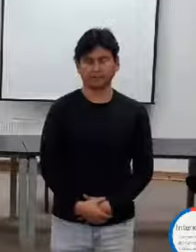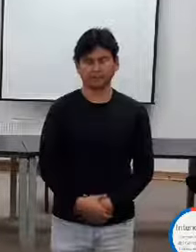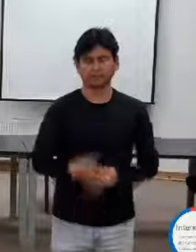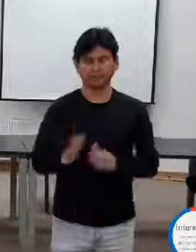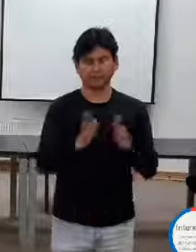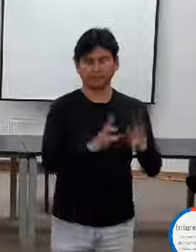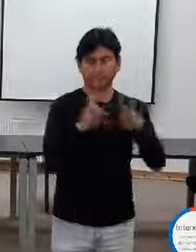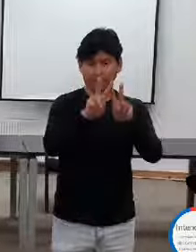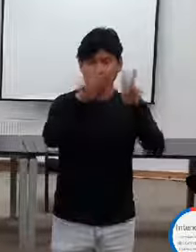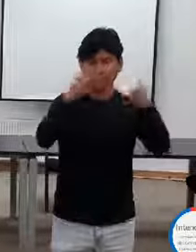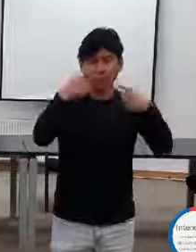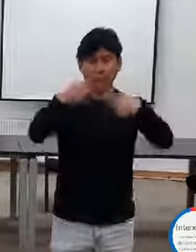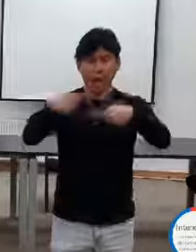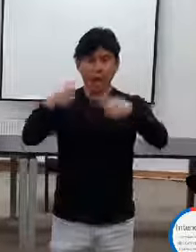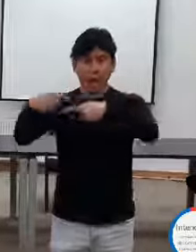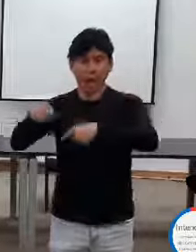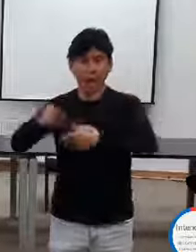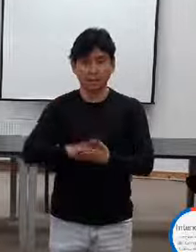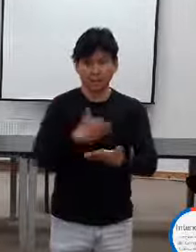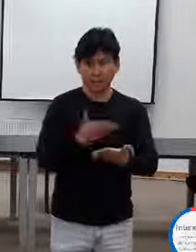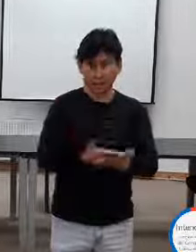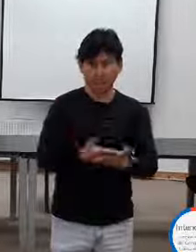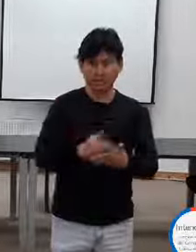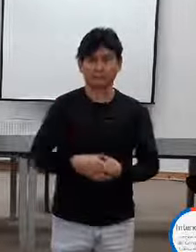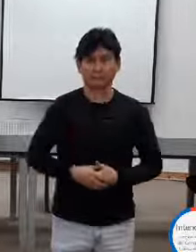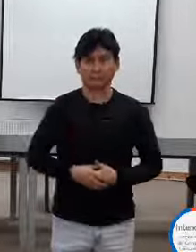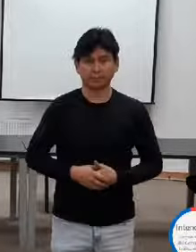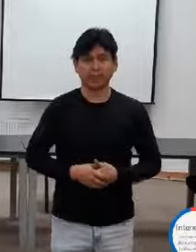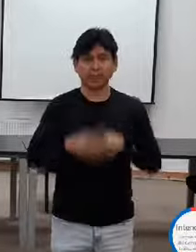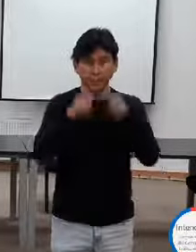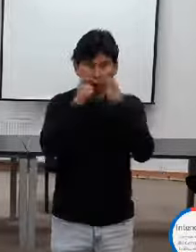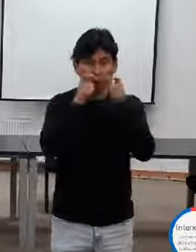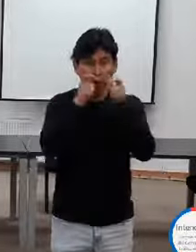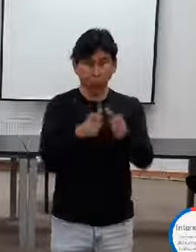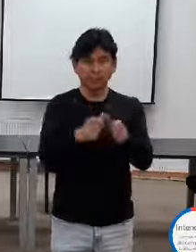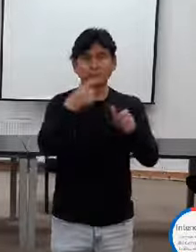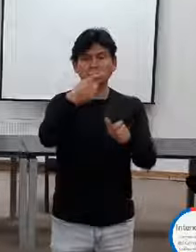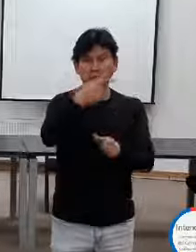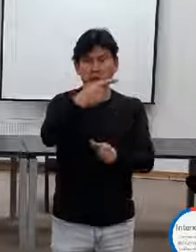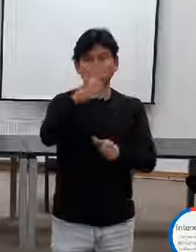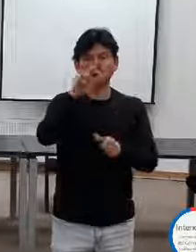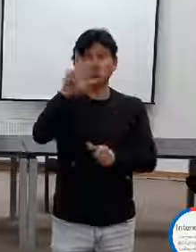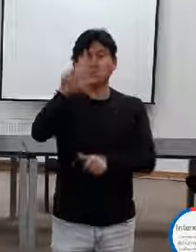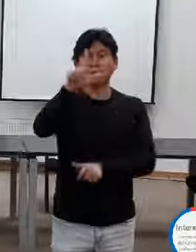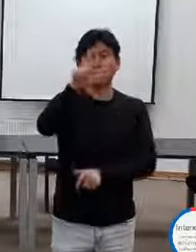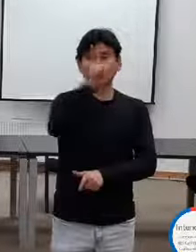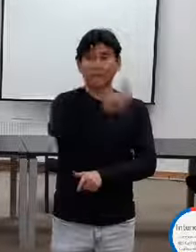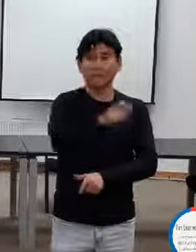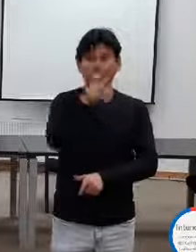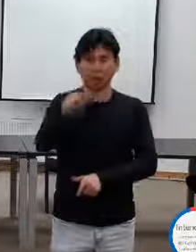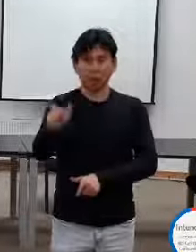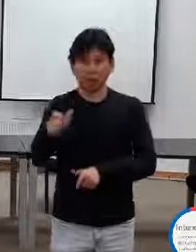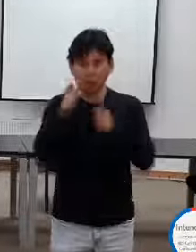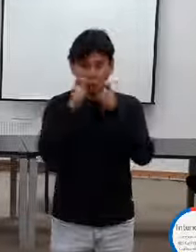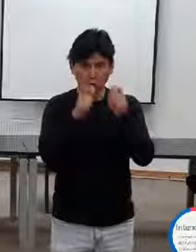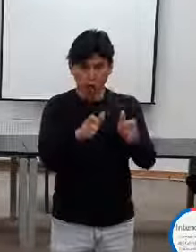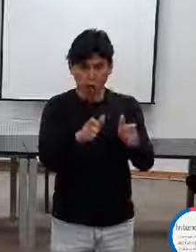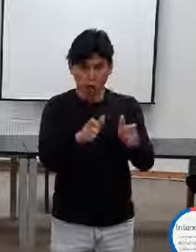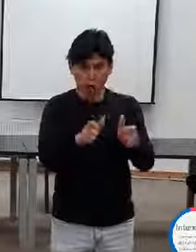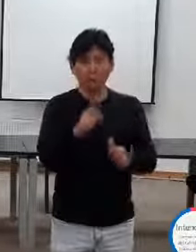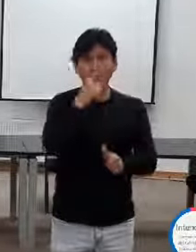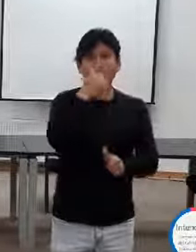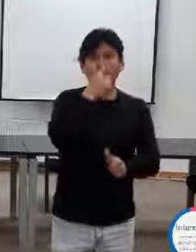Respecto a la aduana sanitaria, se controlaron ayer 187 personas, de las cuales fueron